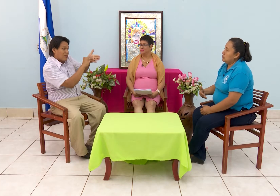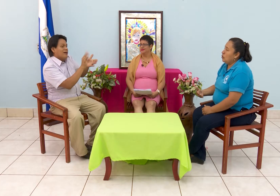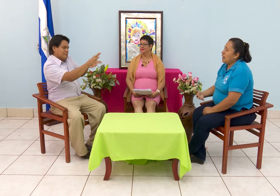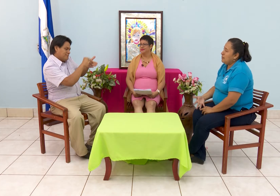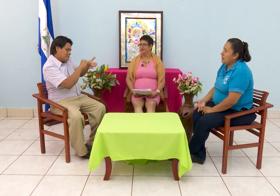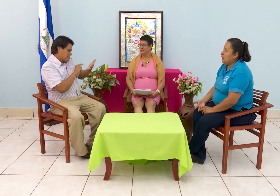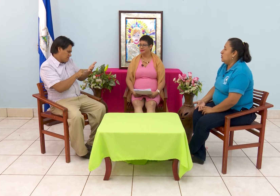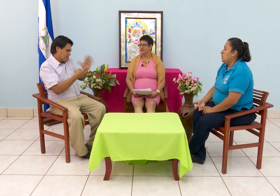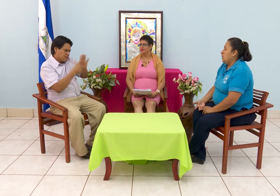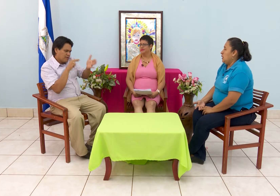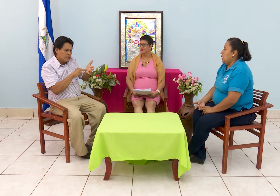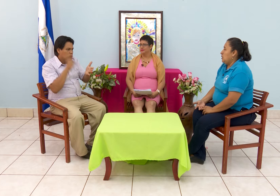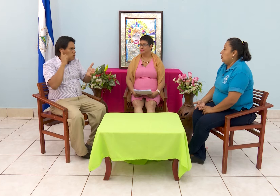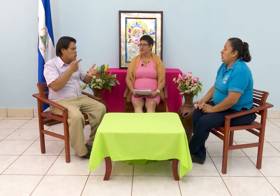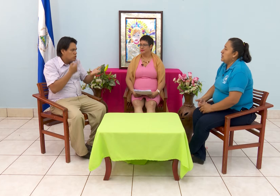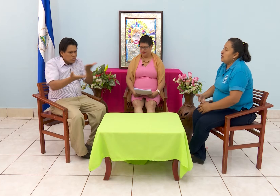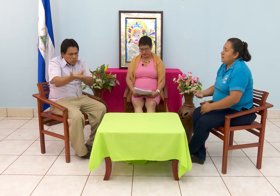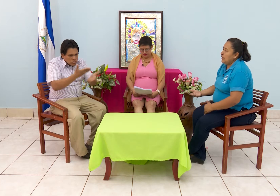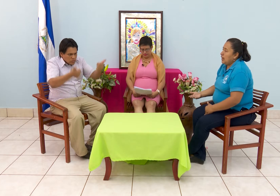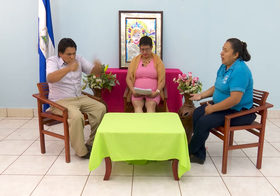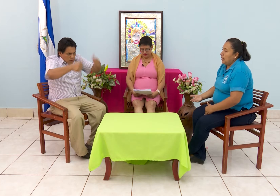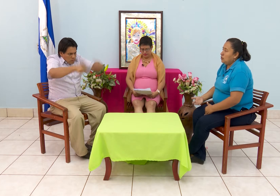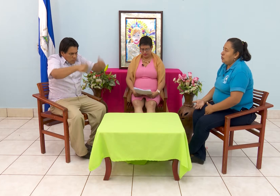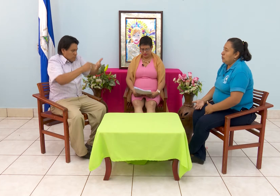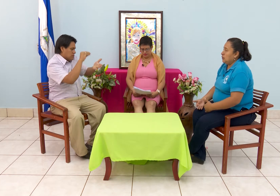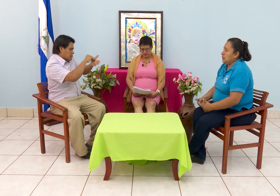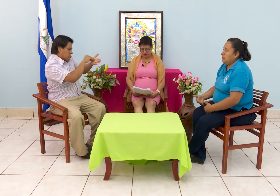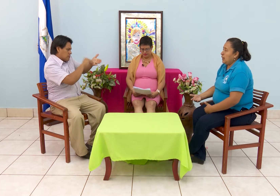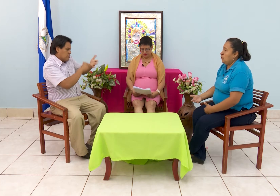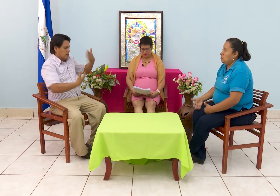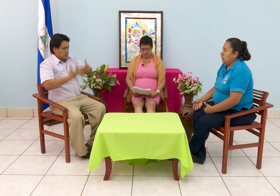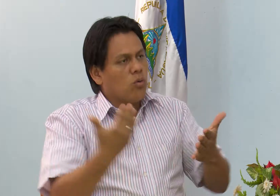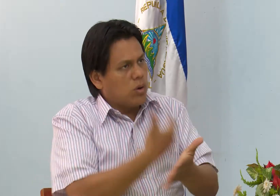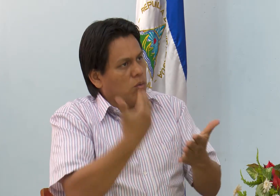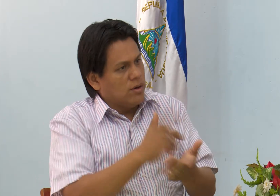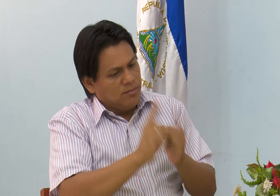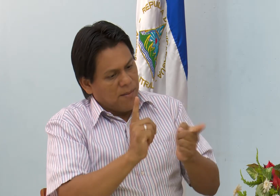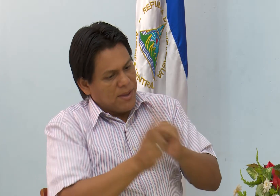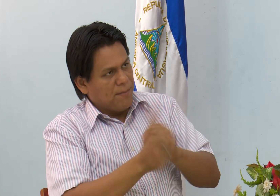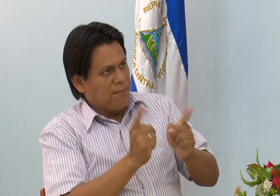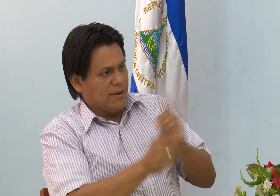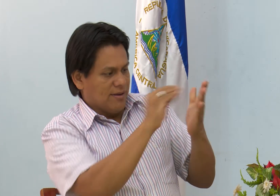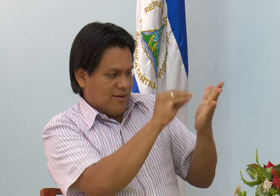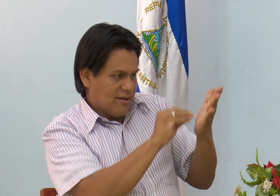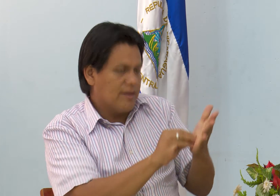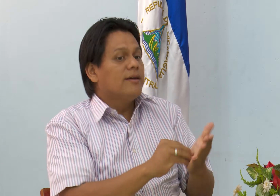nos cambian lo que significa algo importante para la comunicación. Entonces nosotros debemos, por ejemplo, yo en